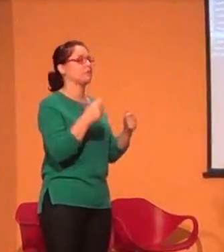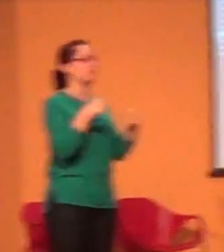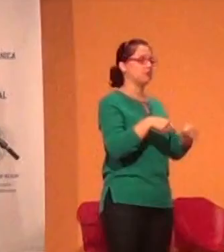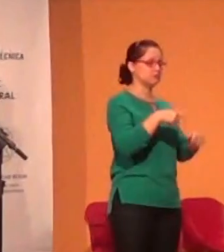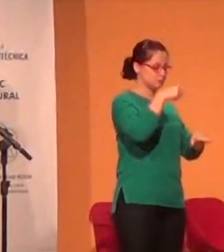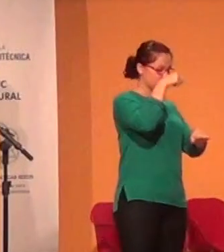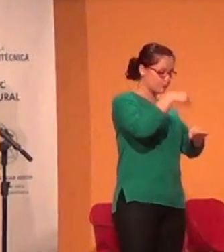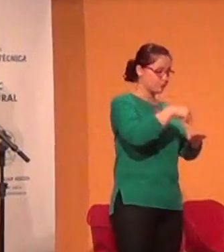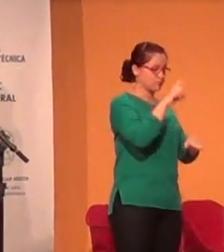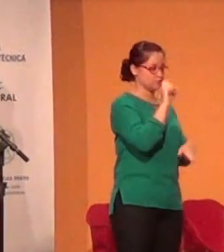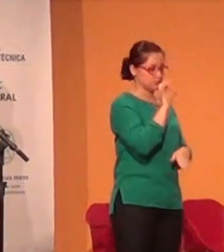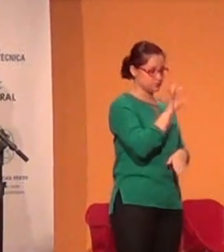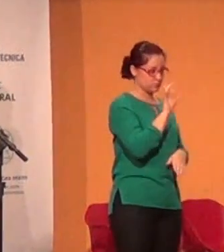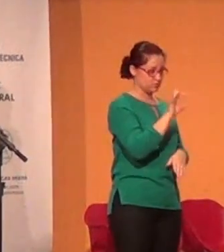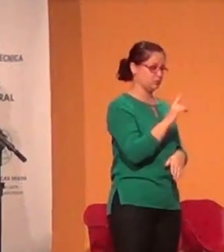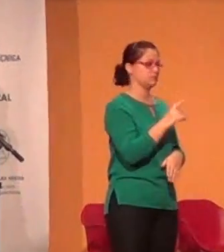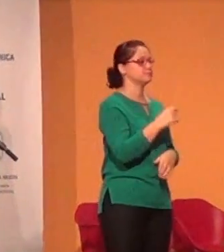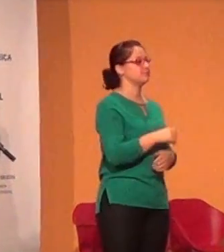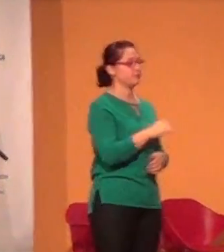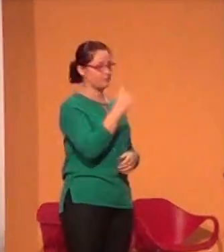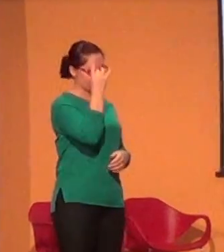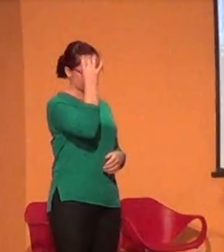der, ele lê. E